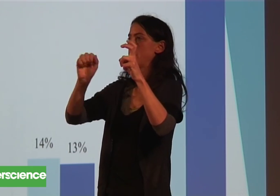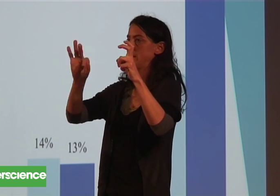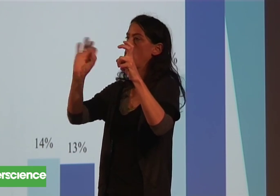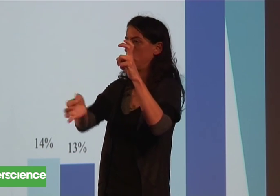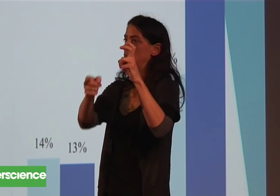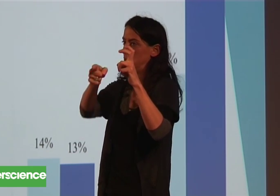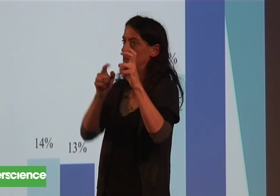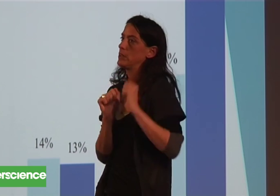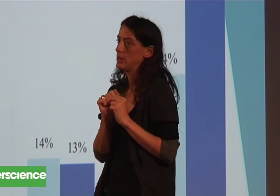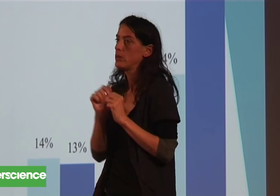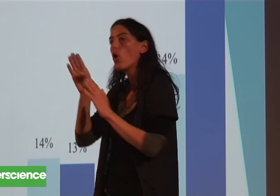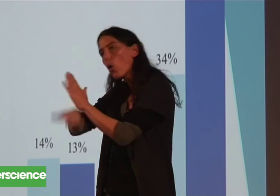qu'en population générale.